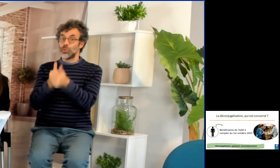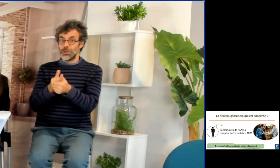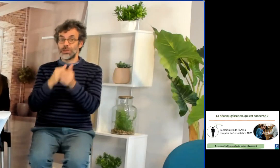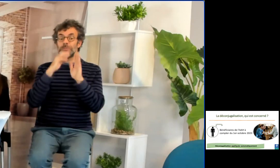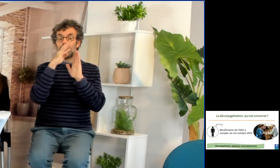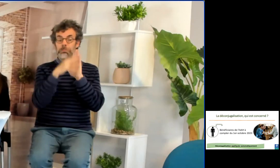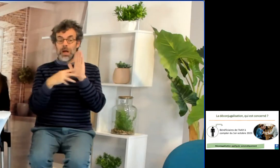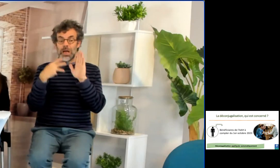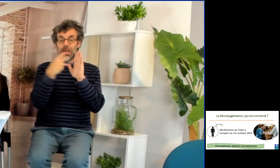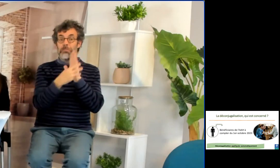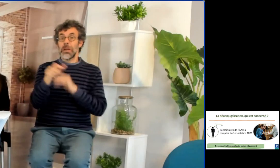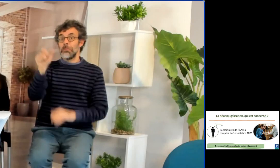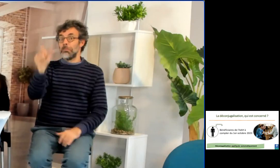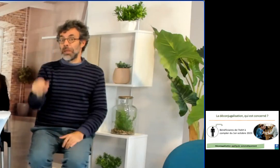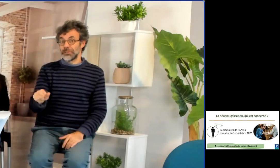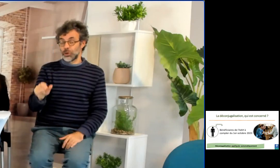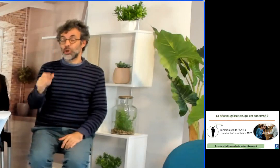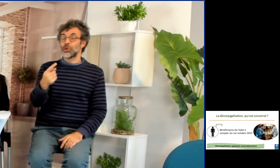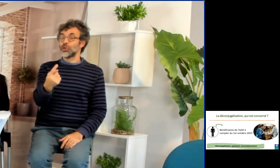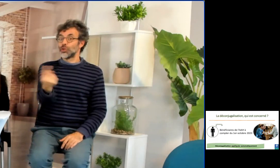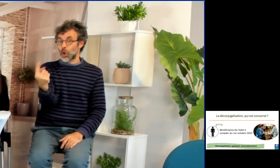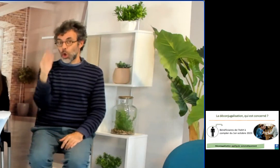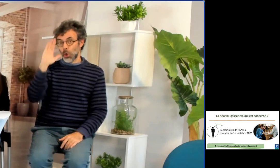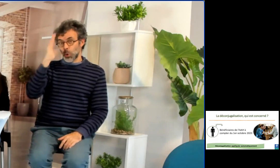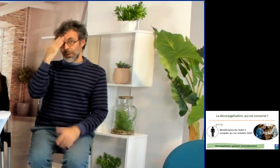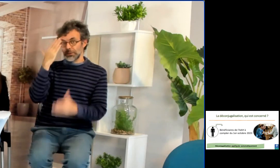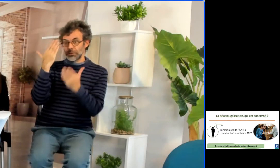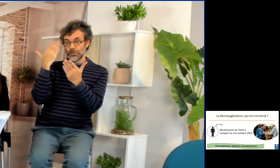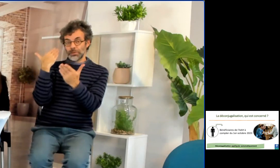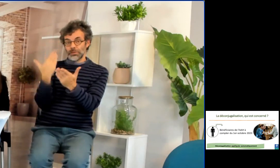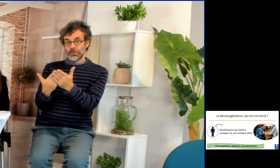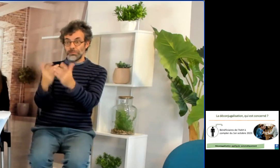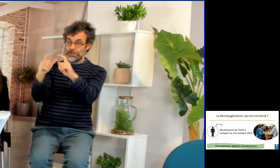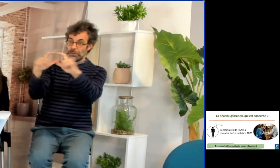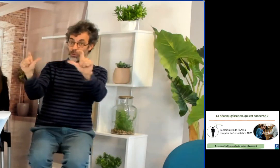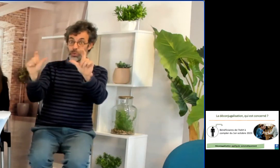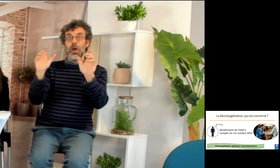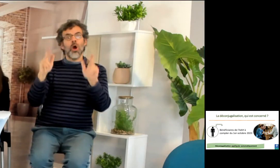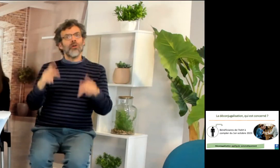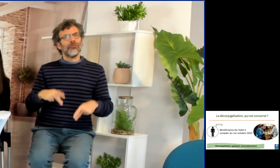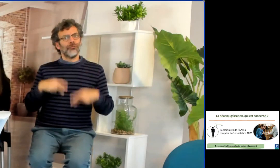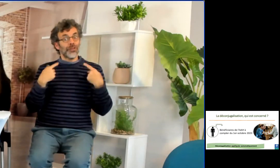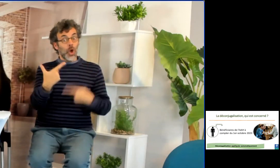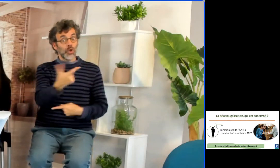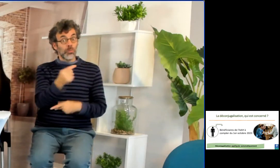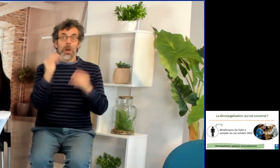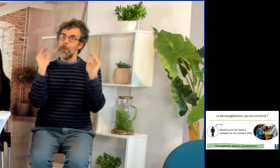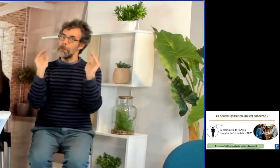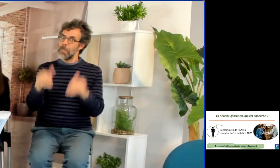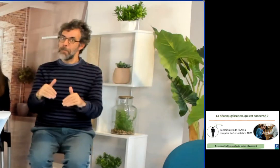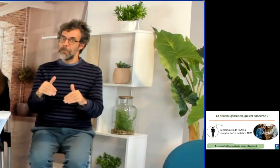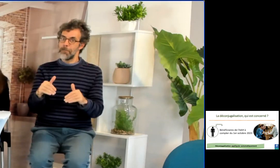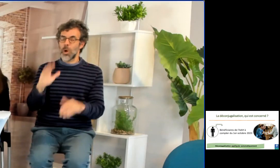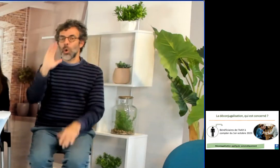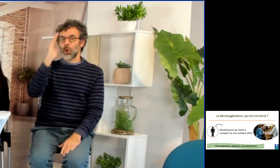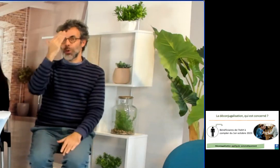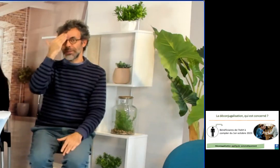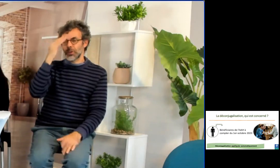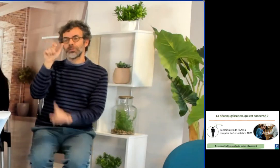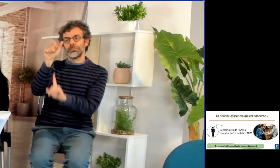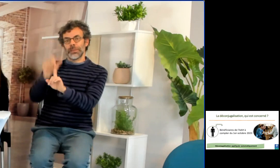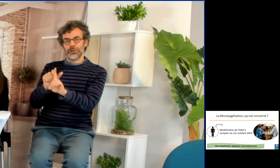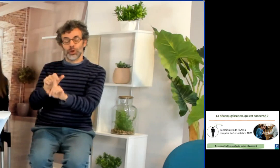seule qui sera appliqué sur votre droit, même si vous êtes en couple. Céline, profitons de la